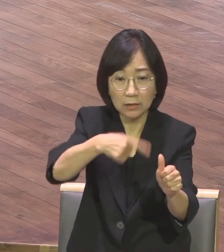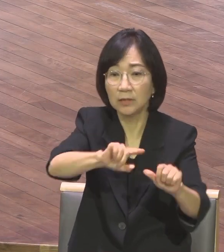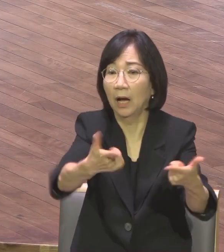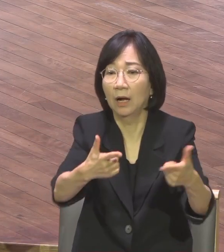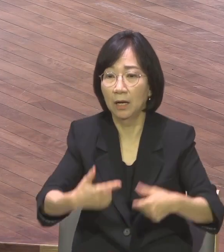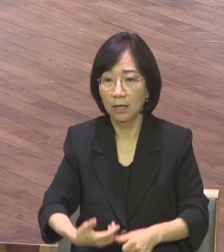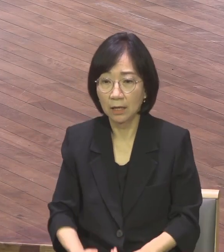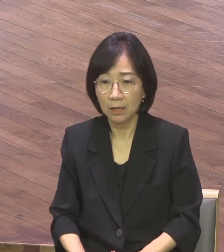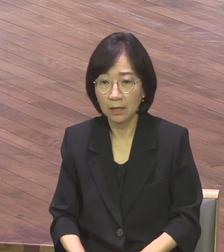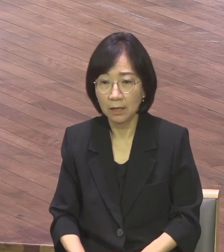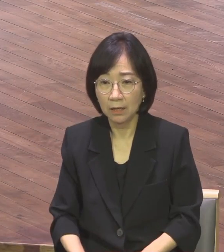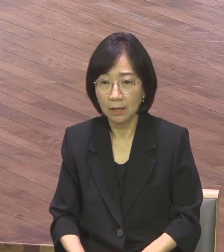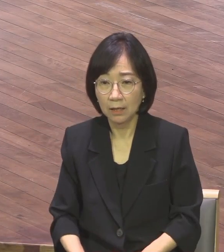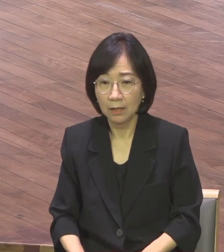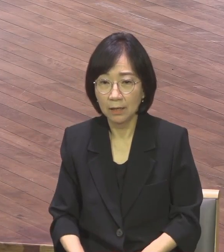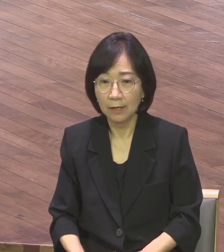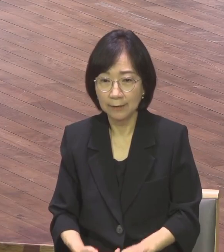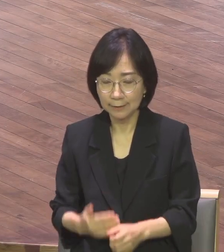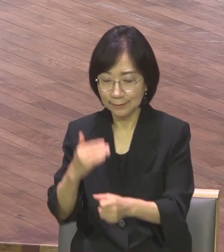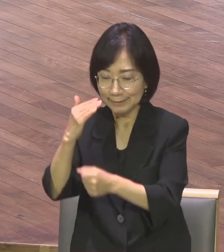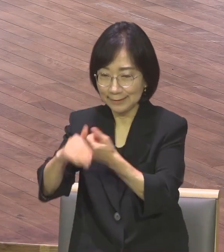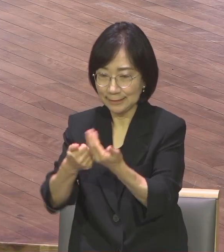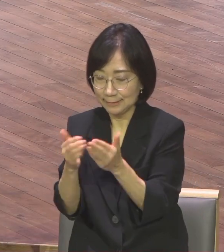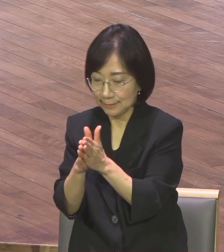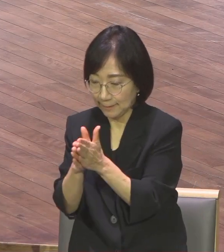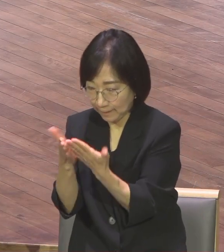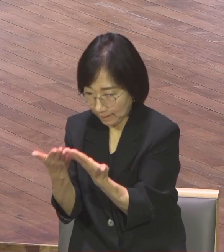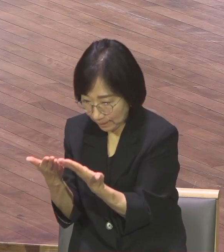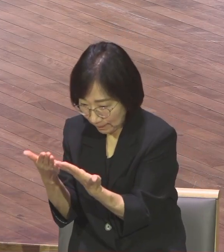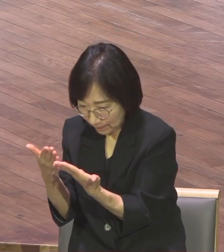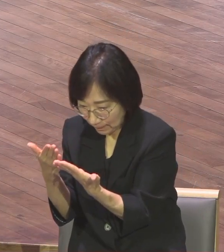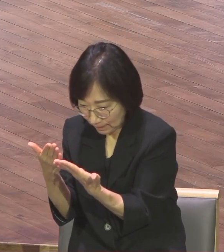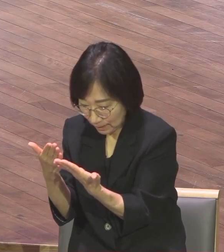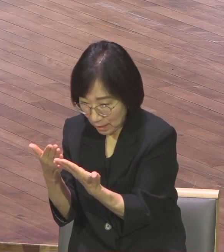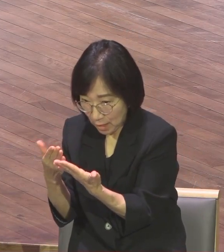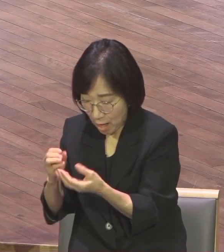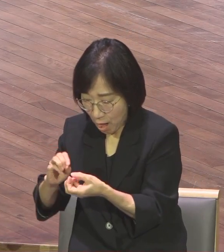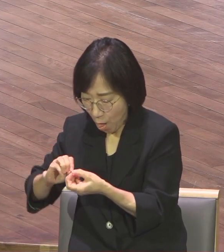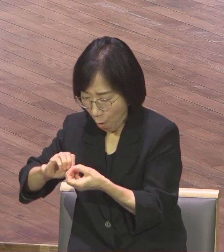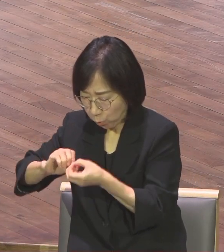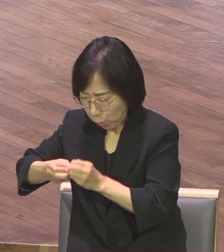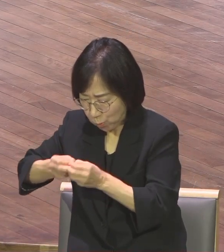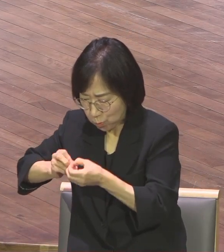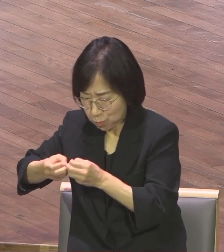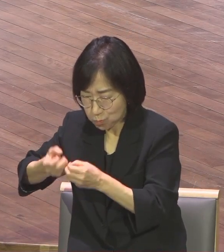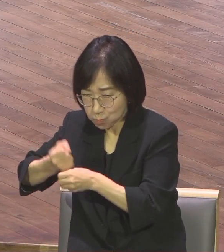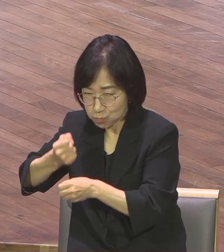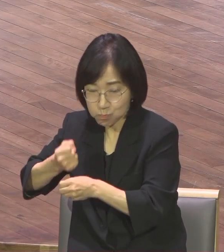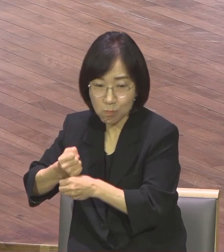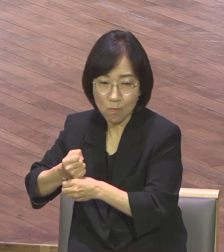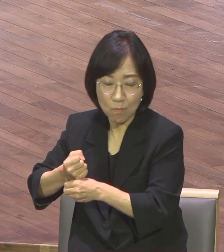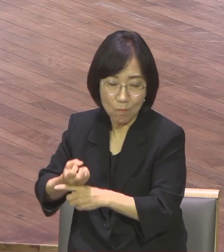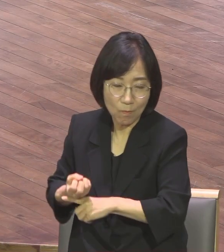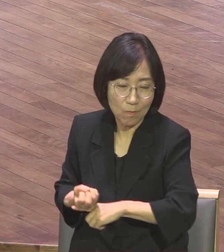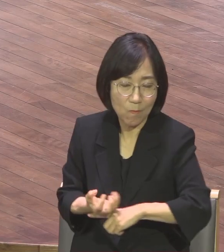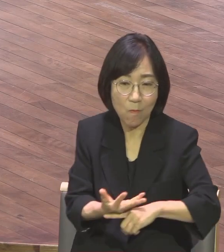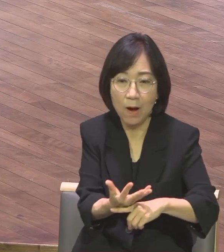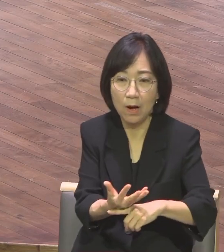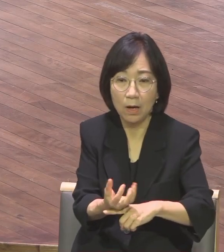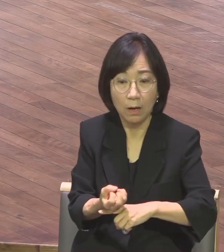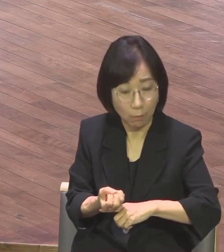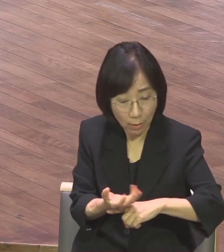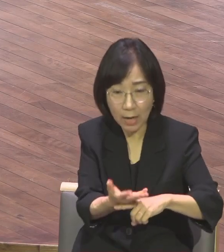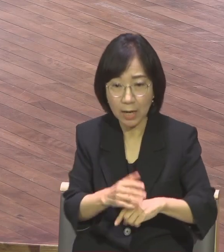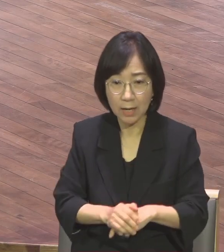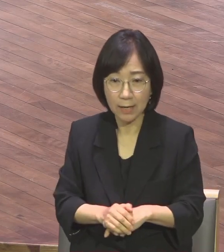교리를 가지고 교인들을 묘하게 미혹하죠. 미혹합니다. 이 성경 이 말씀을